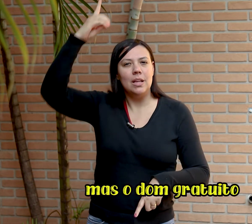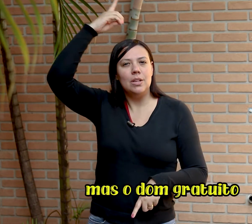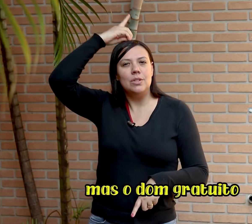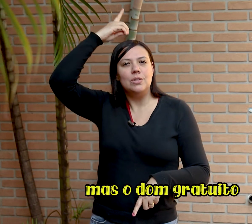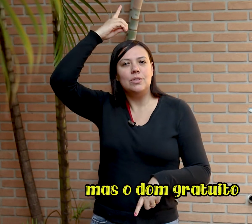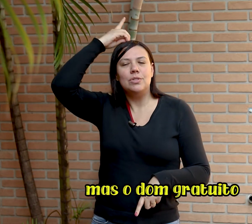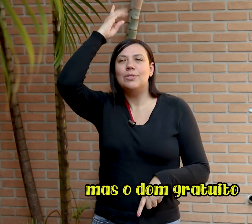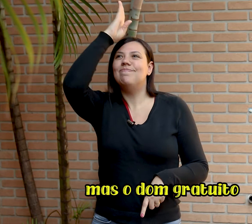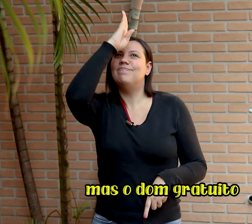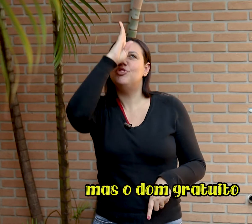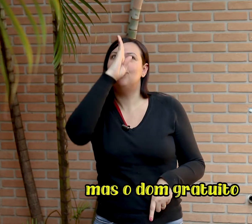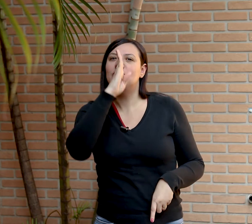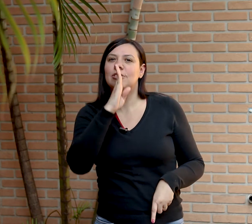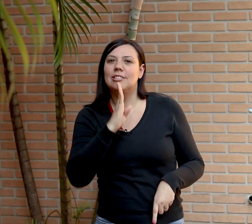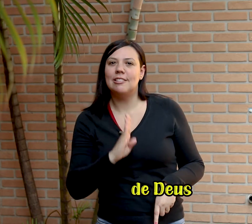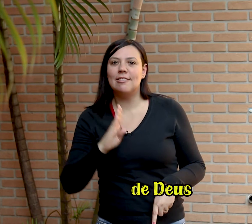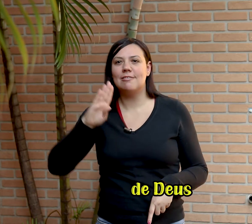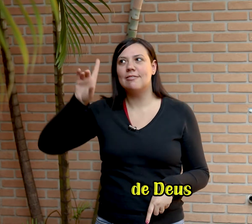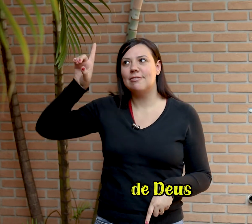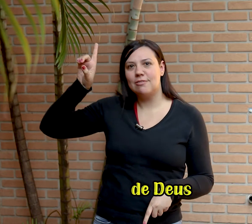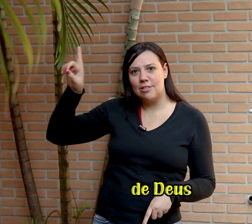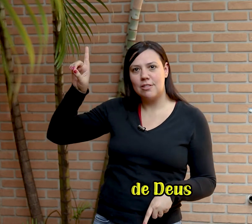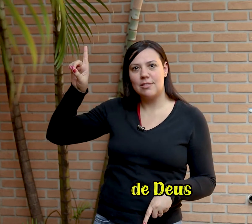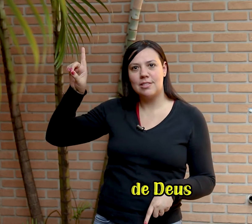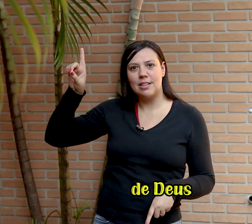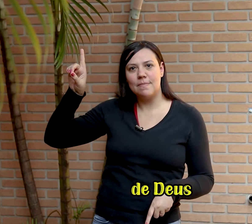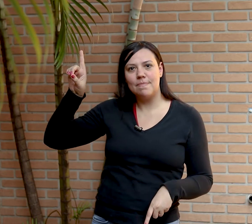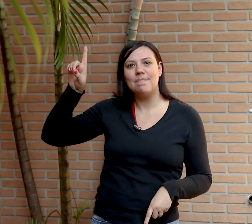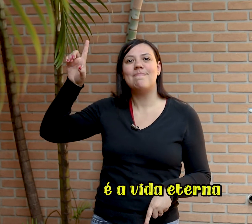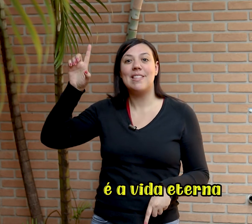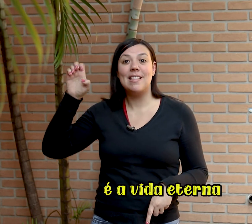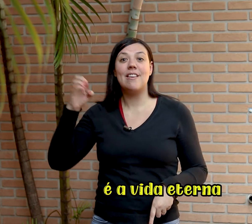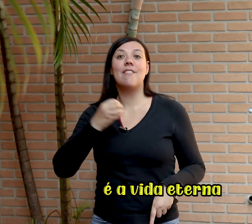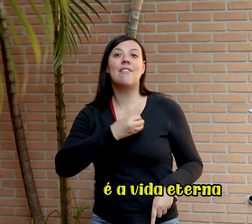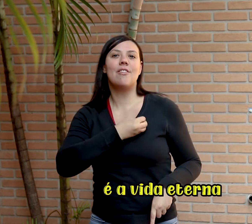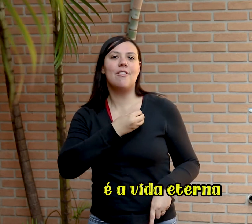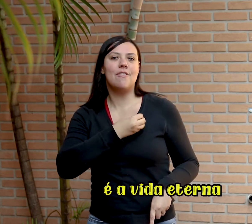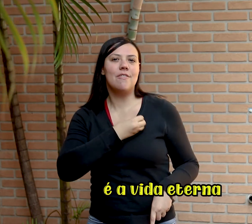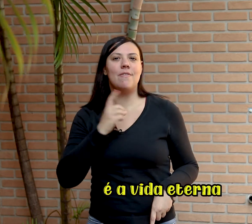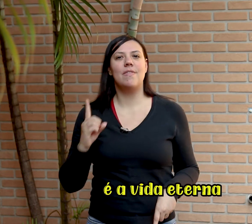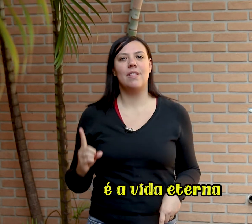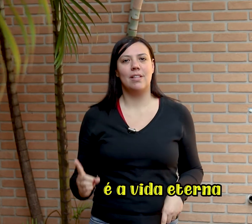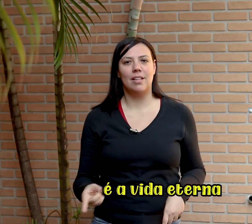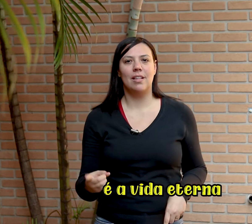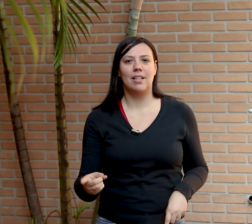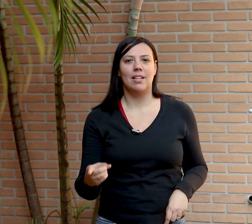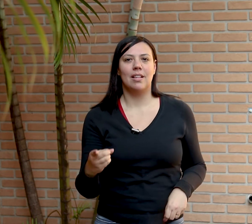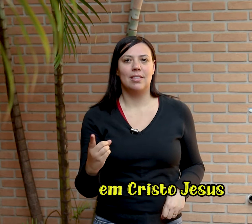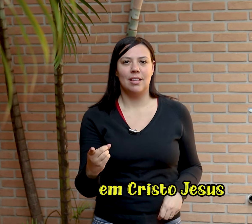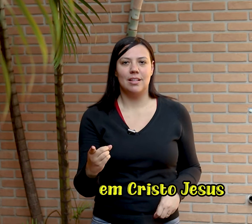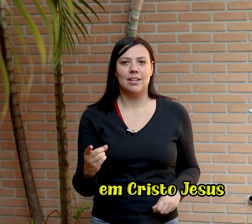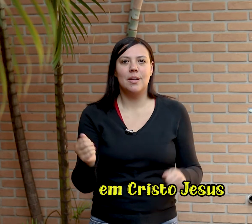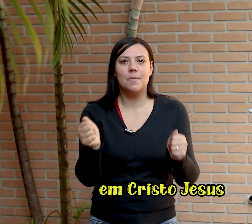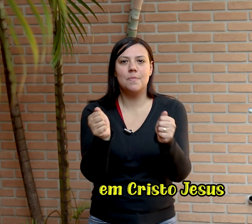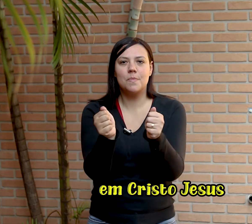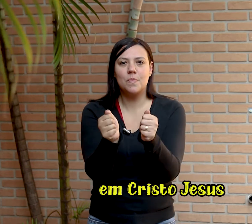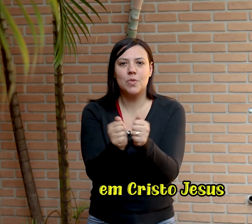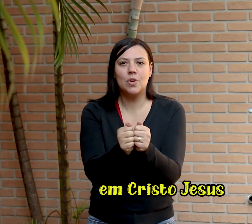dom gratuito de Deus é a vida eterna em